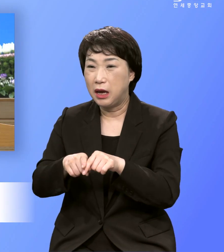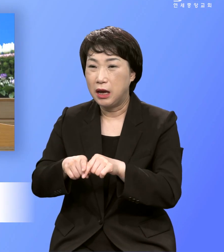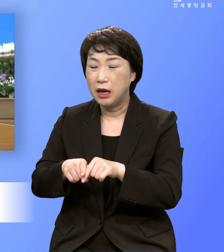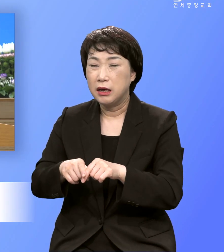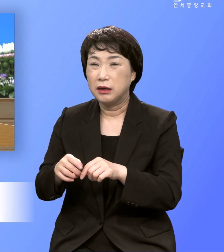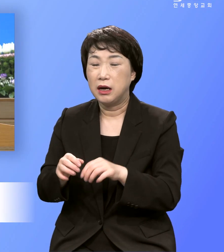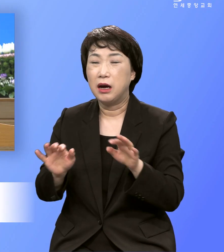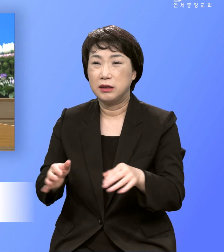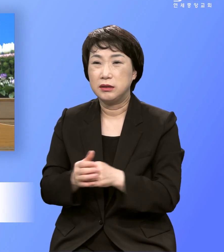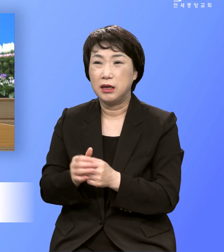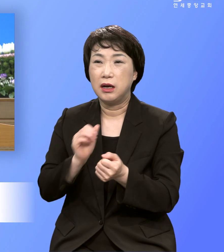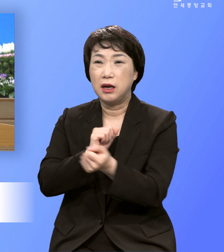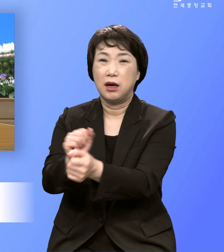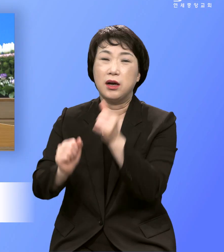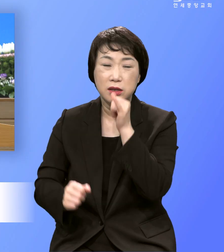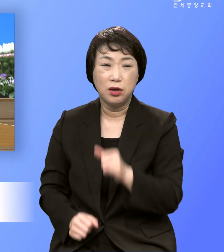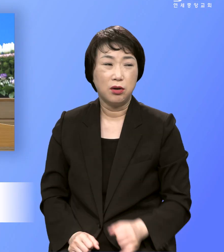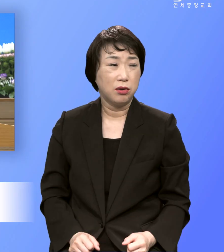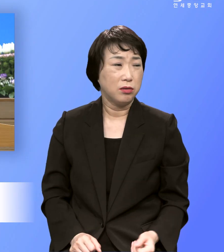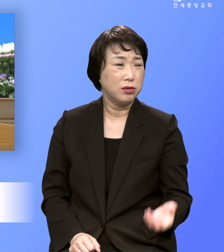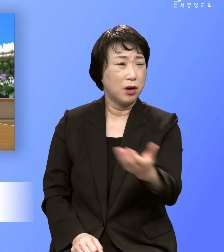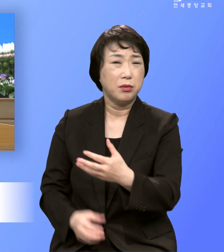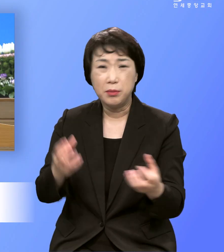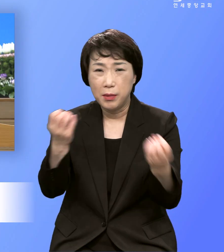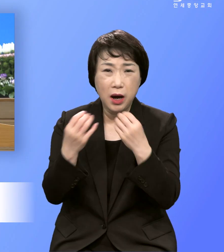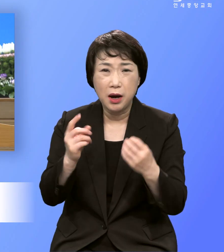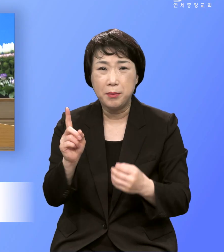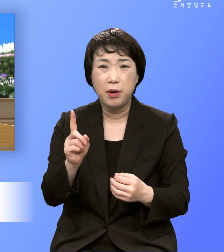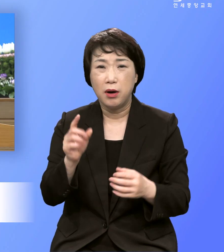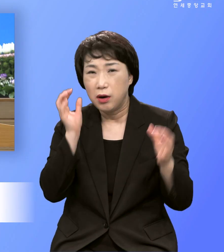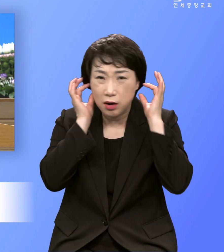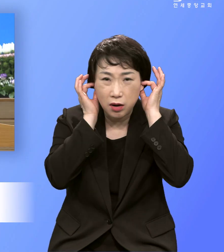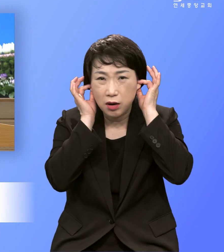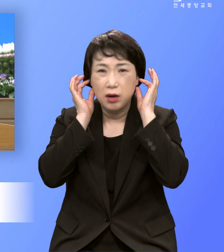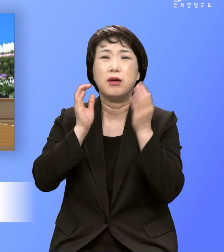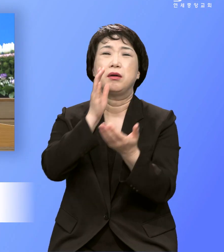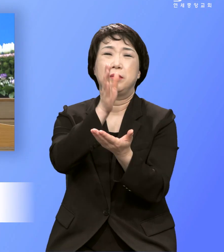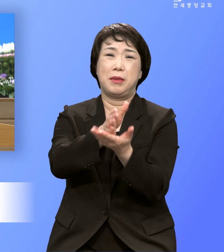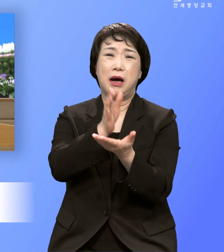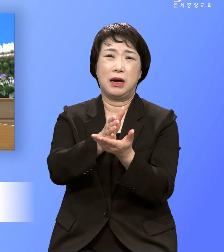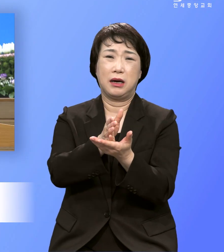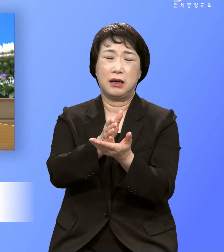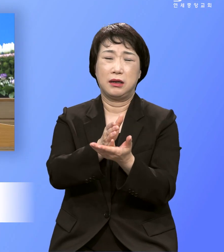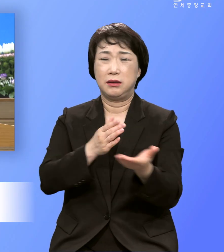부하내동한다 이 말이에요. 우리는 누가 무슨 소리해도 그 말에 부하내동하지 말고